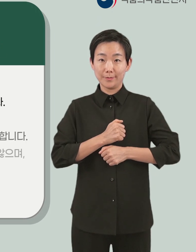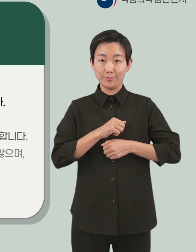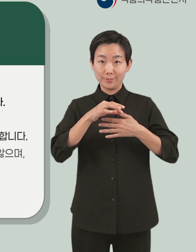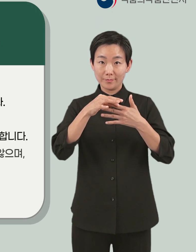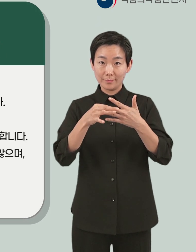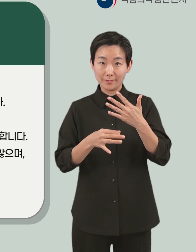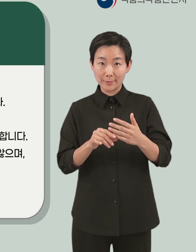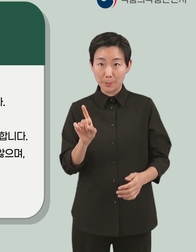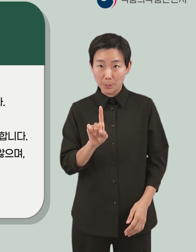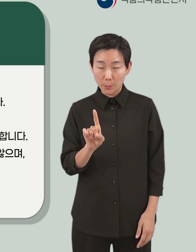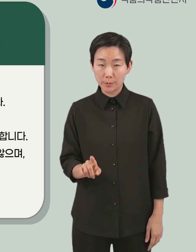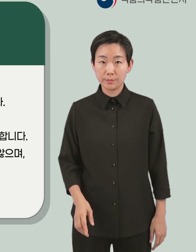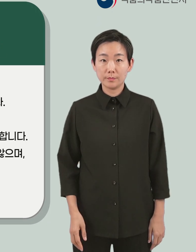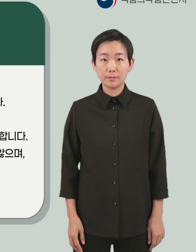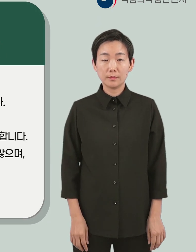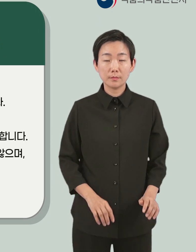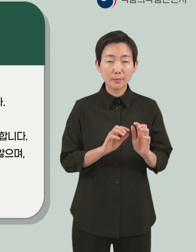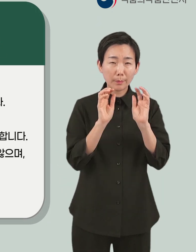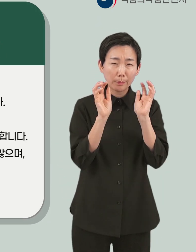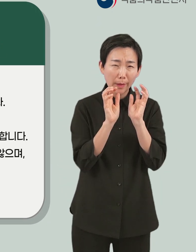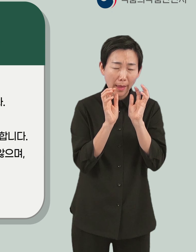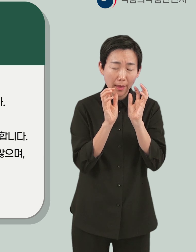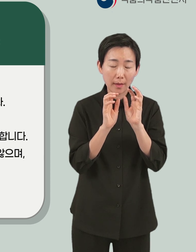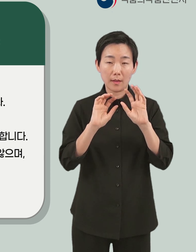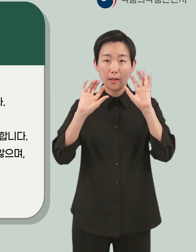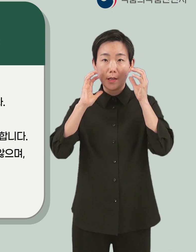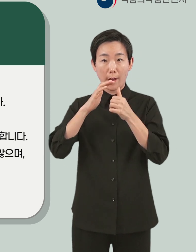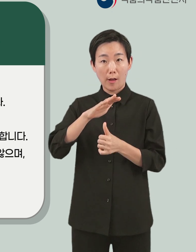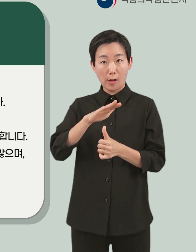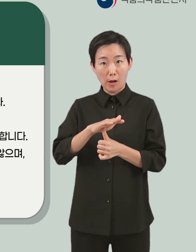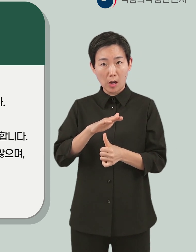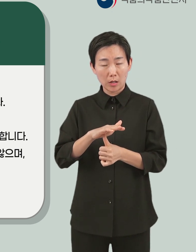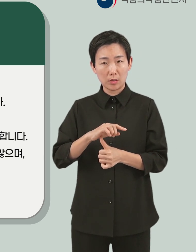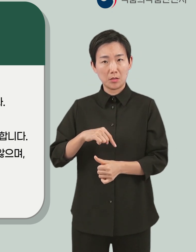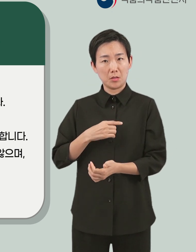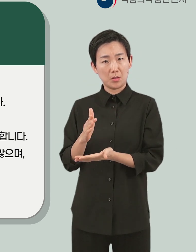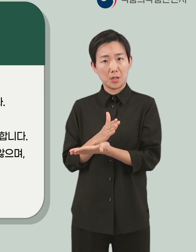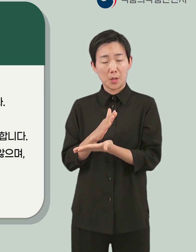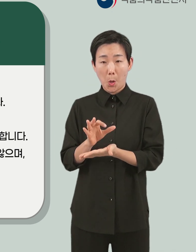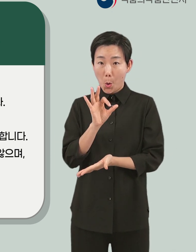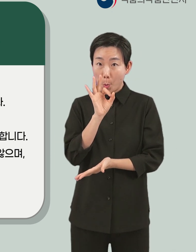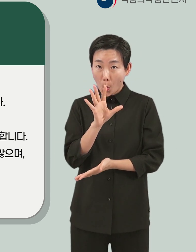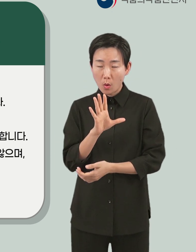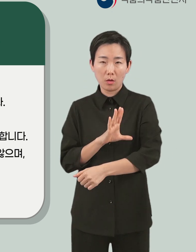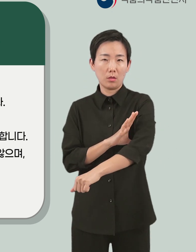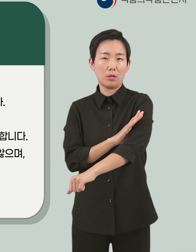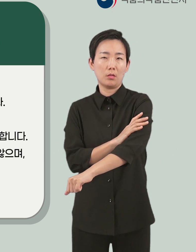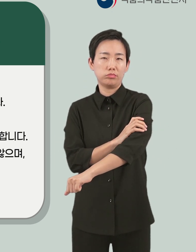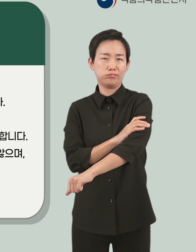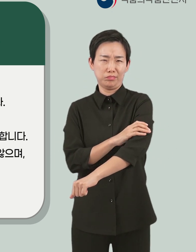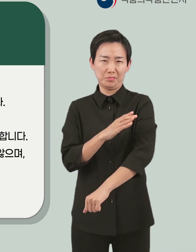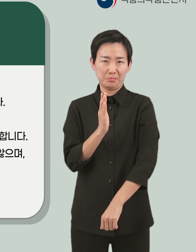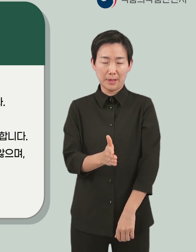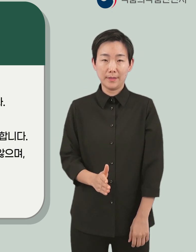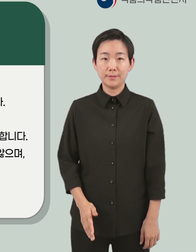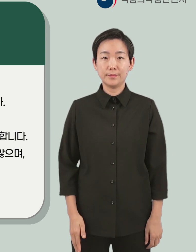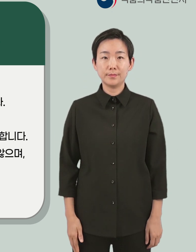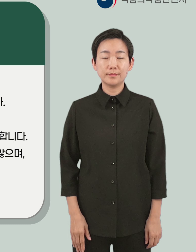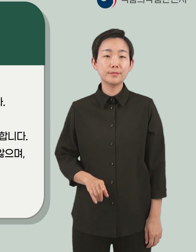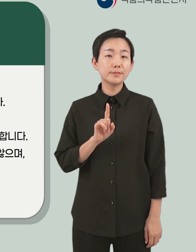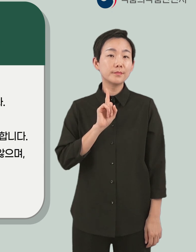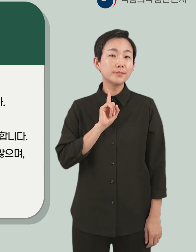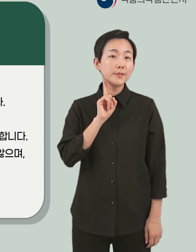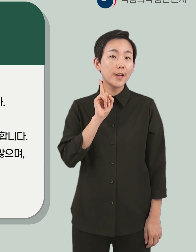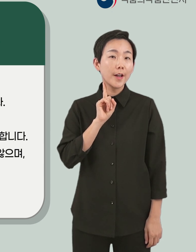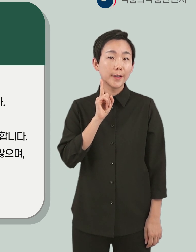이 의료기기의 사용 시 주의사항은 무엇입니까? 이 의료기기는 명유아, 어린이 또는 스스로 의사를 표현할 수